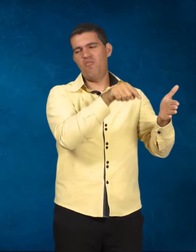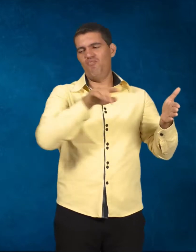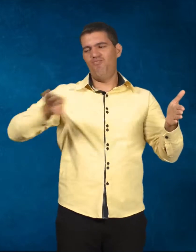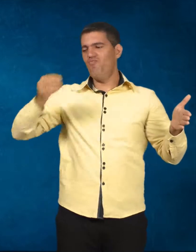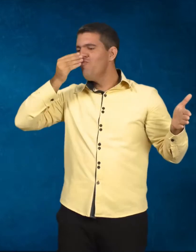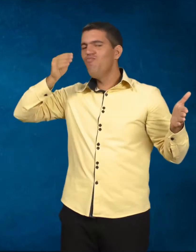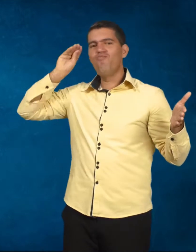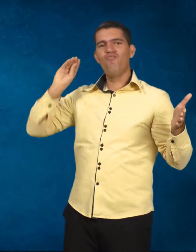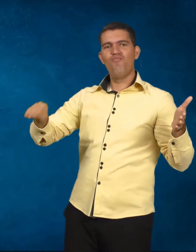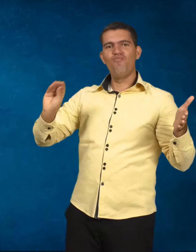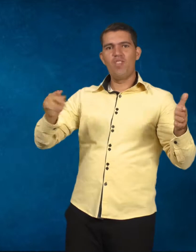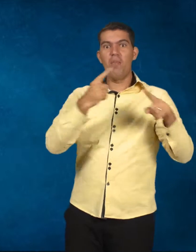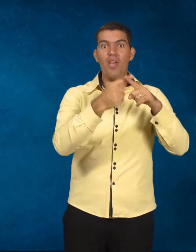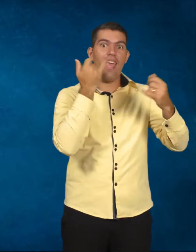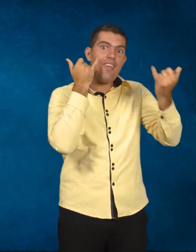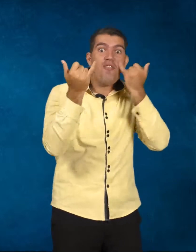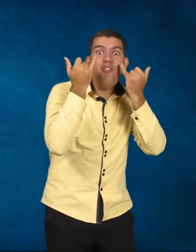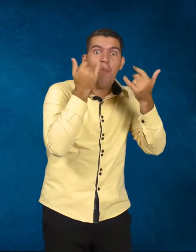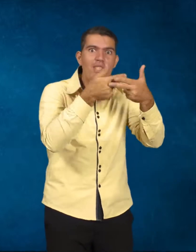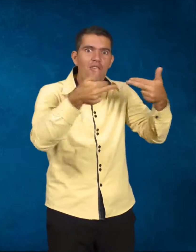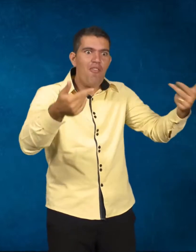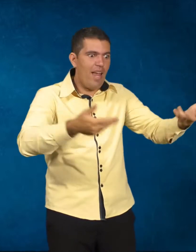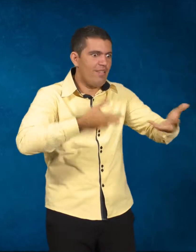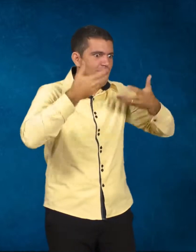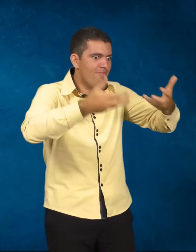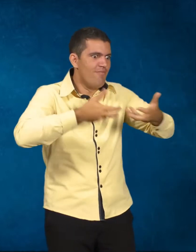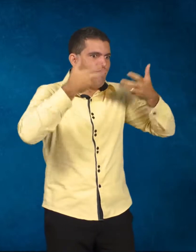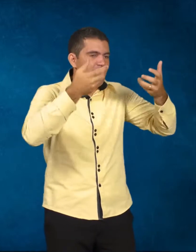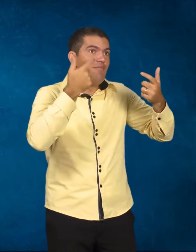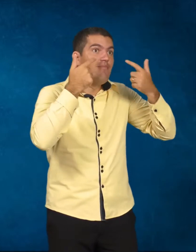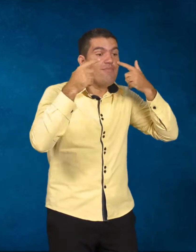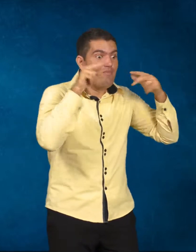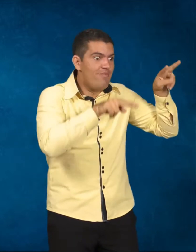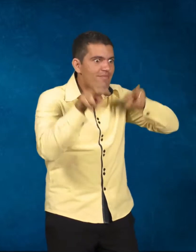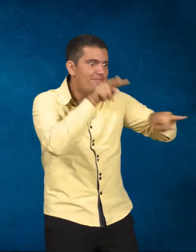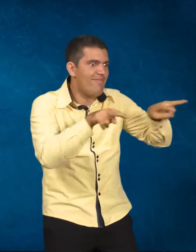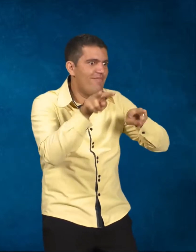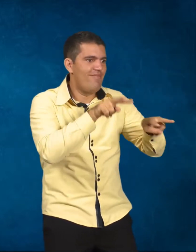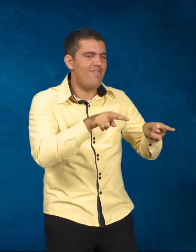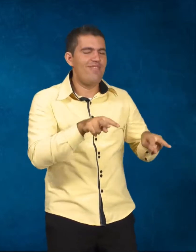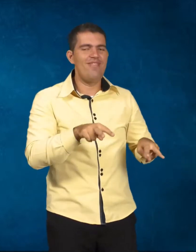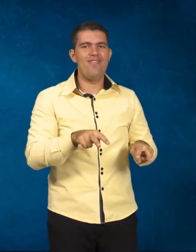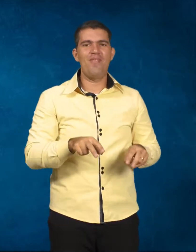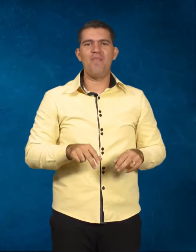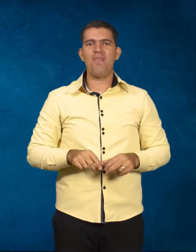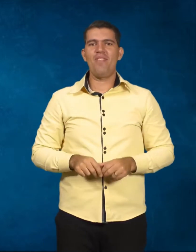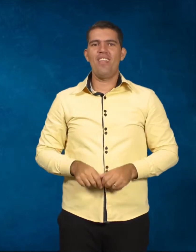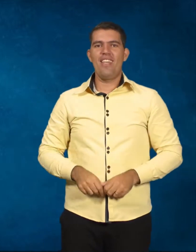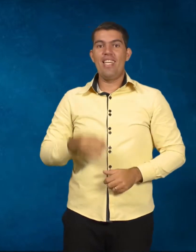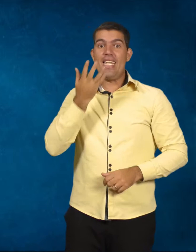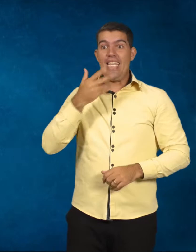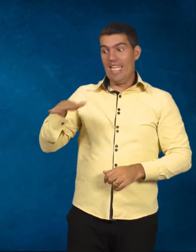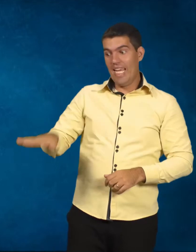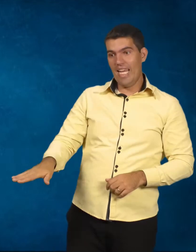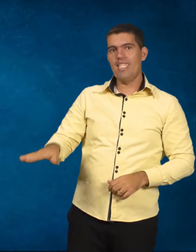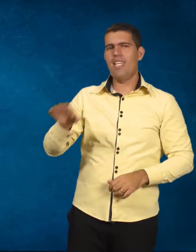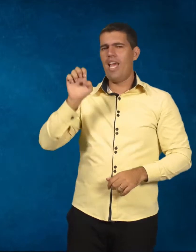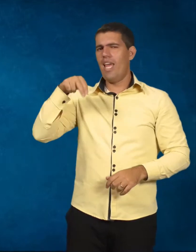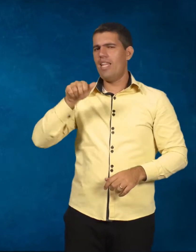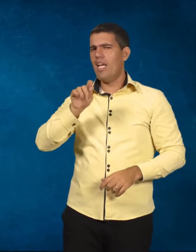pois ela está cheia de informações que estimulam seus sentidos. Crianças nesse estágio inativo